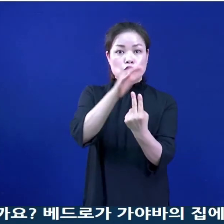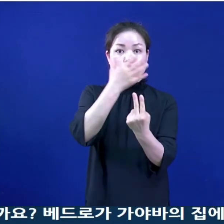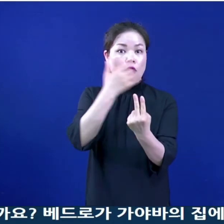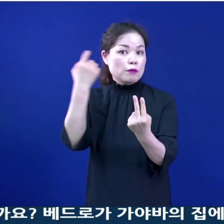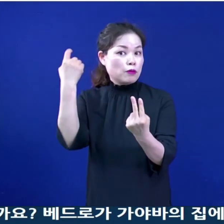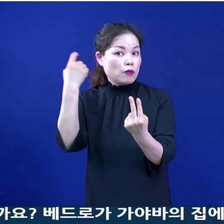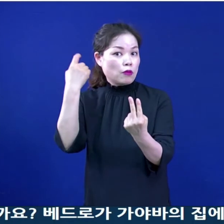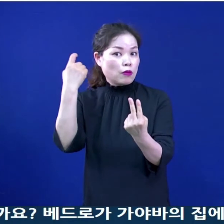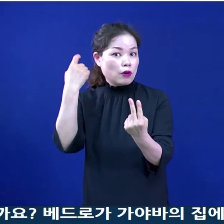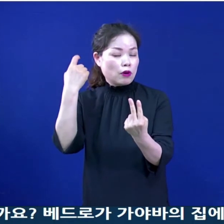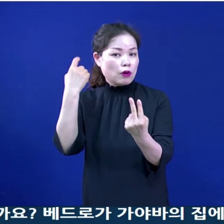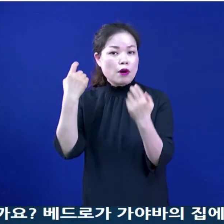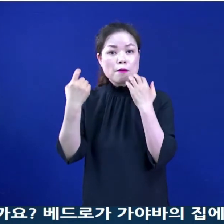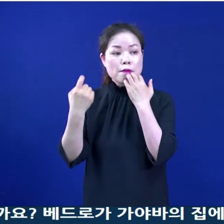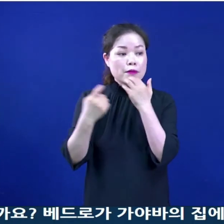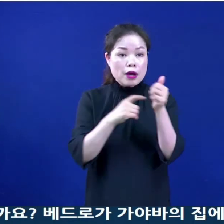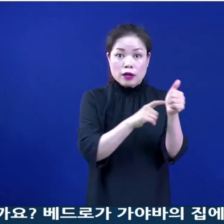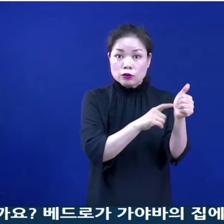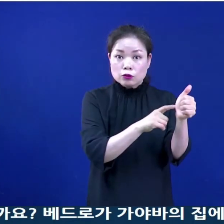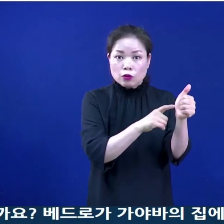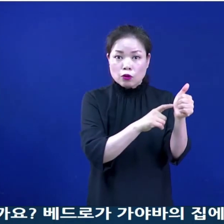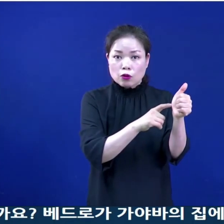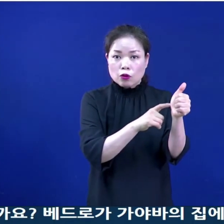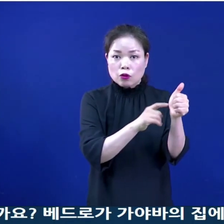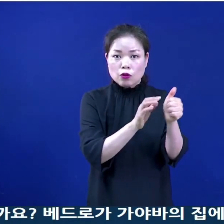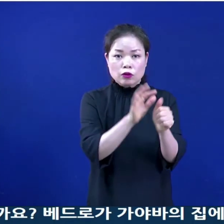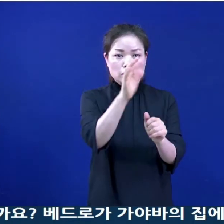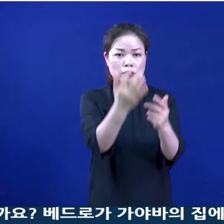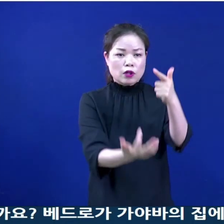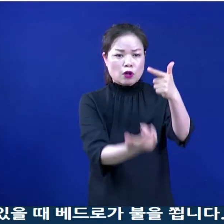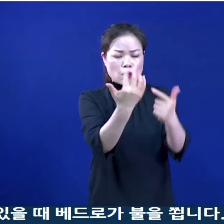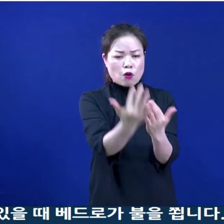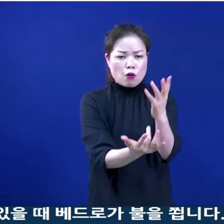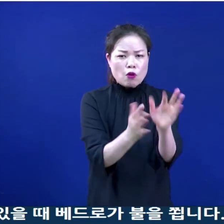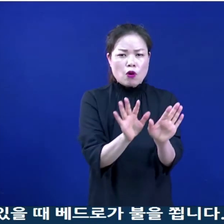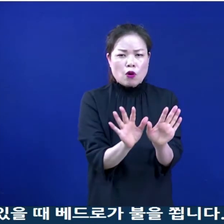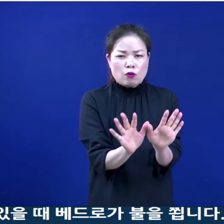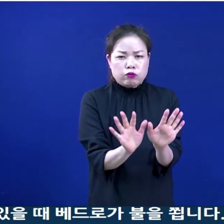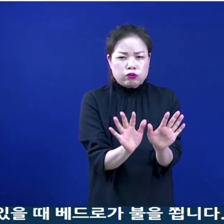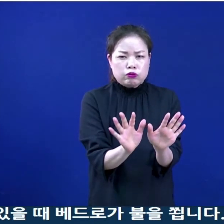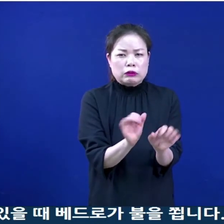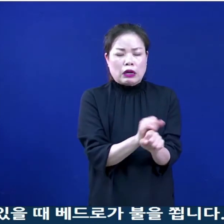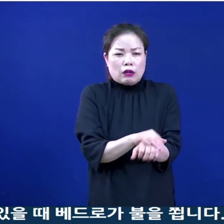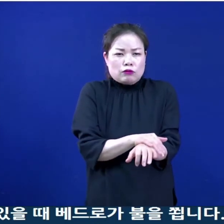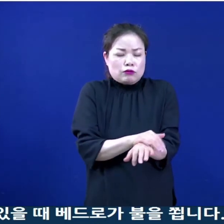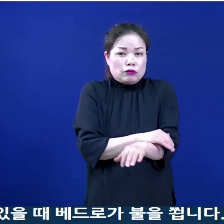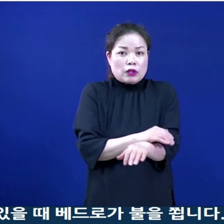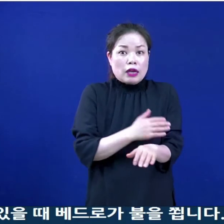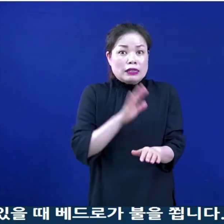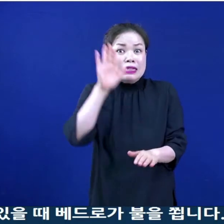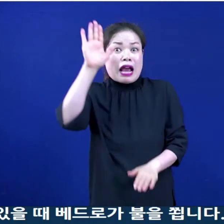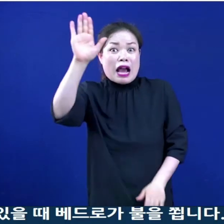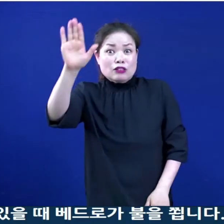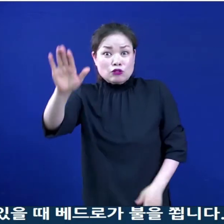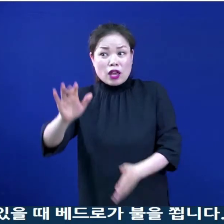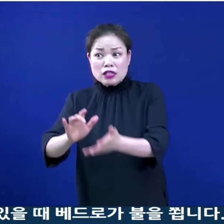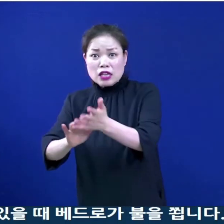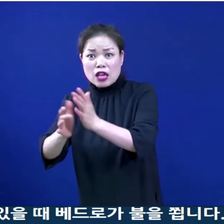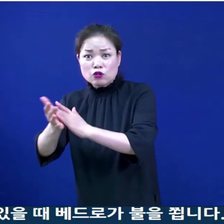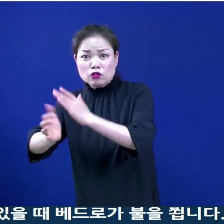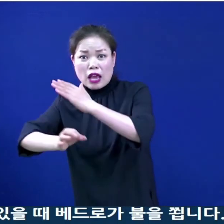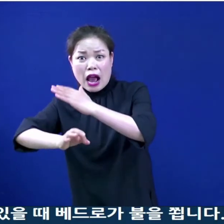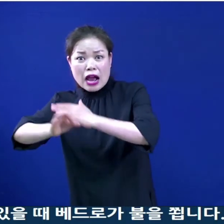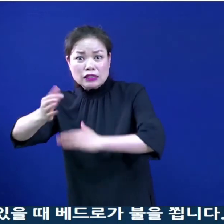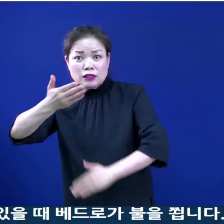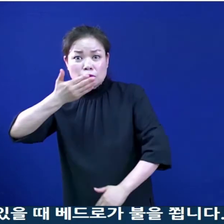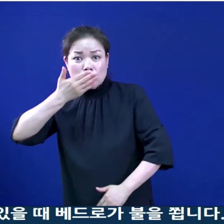요한복음에 베드로가 숯불을 쬐다 했을 때 그 숯불은 딱 나중에 예수님이